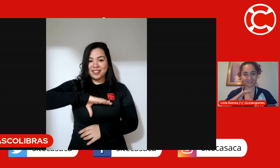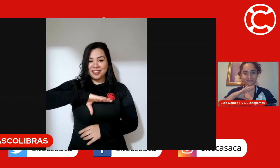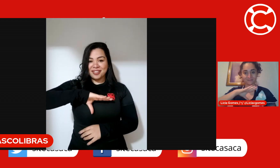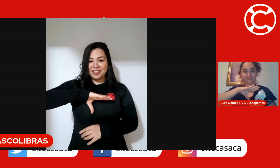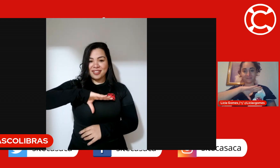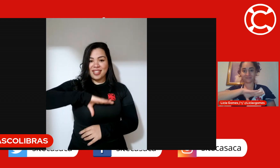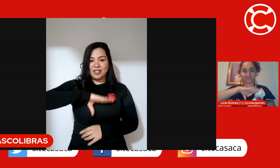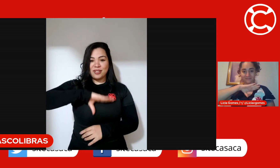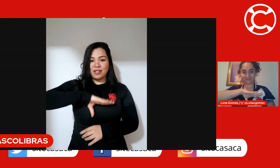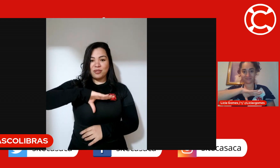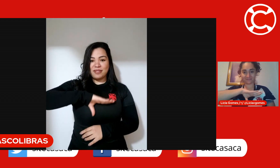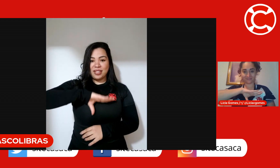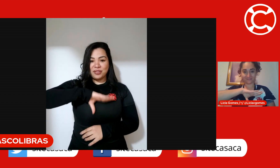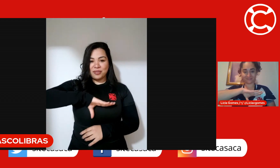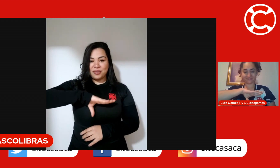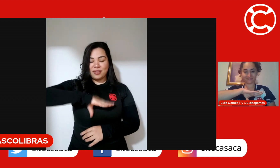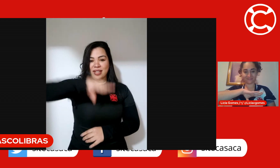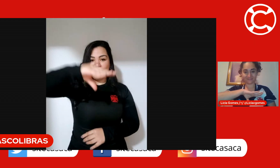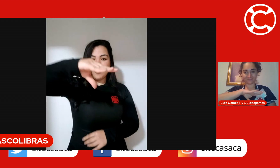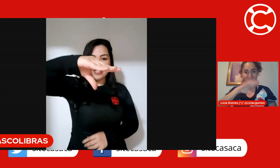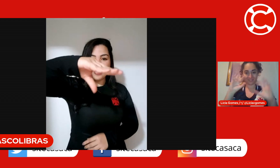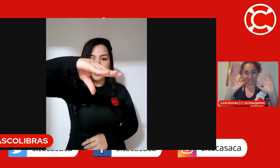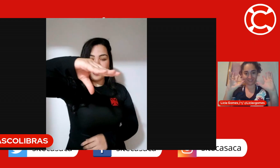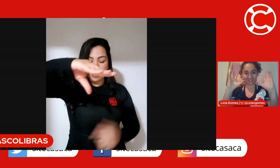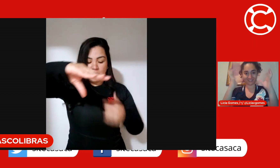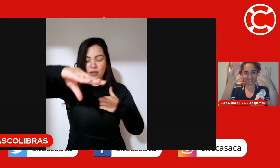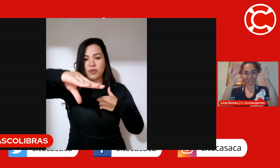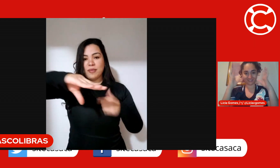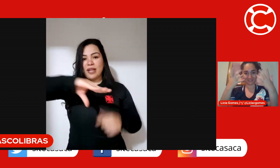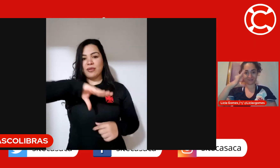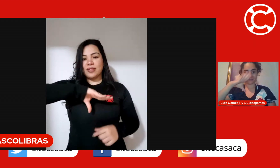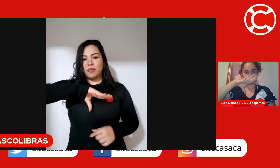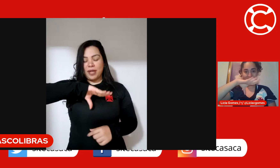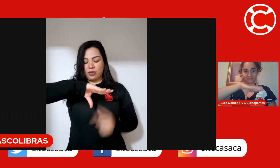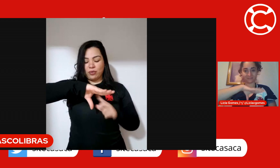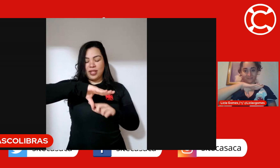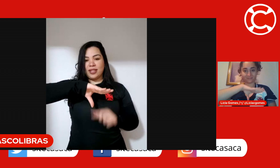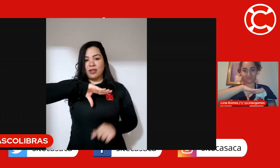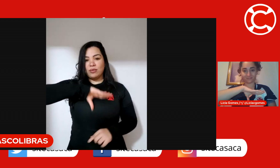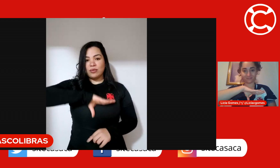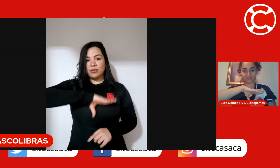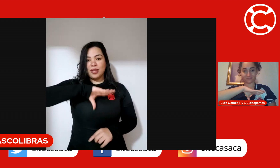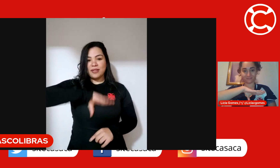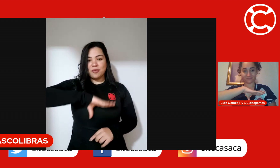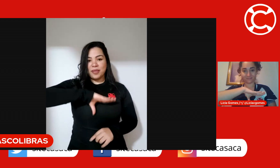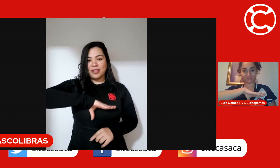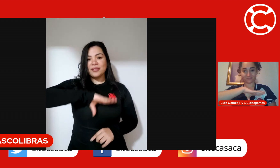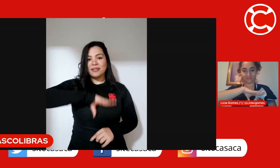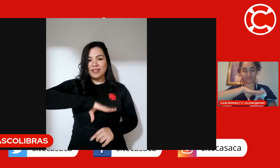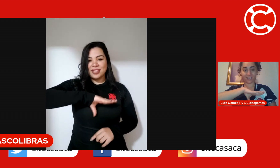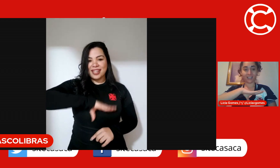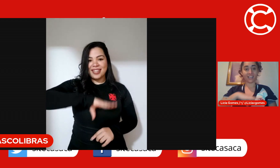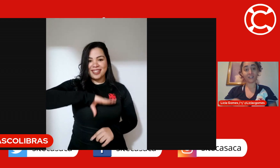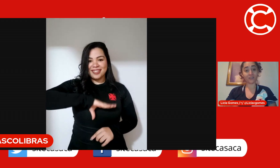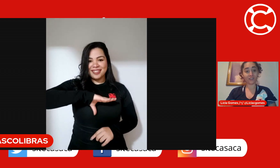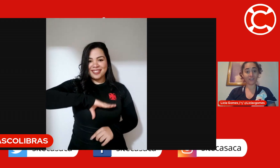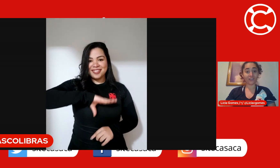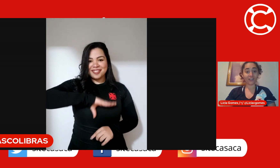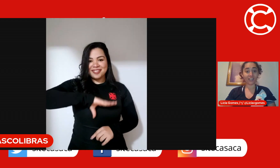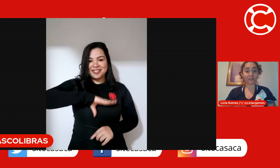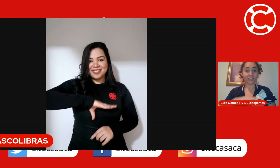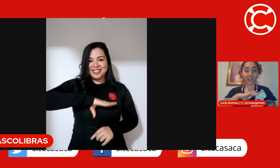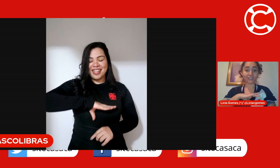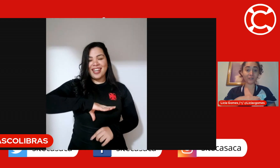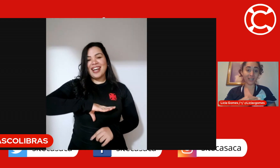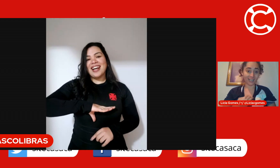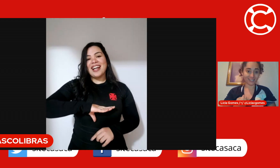vascaínas. Esse é o sinal do Vasco. A mão assim, no meio do seu peito, com o dedão no meio do seu peito. Vascaína.